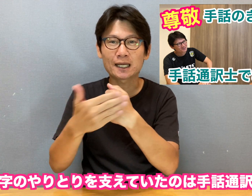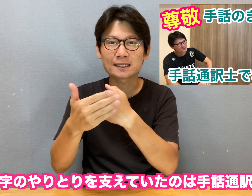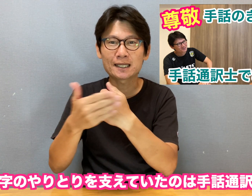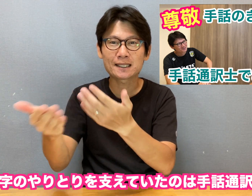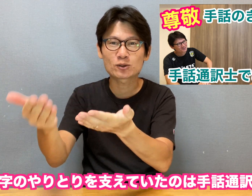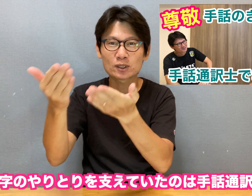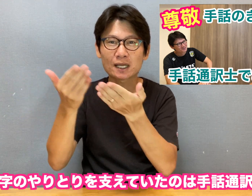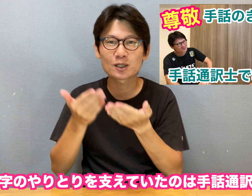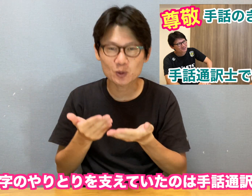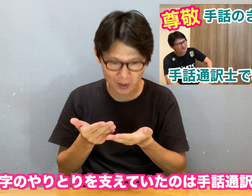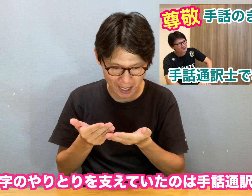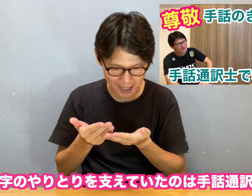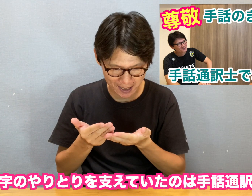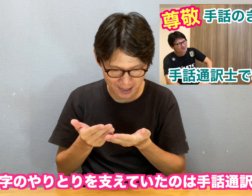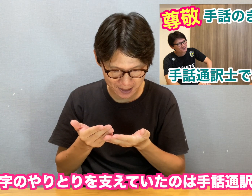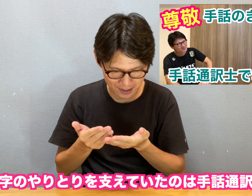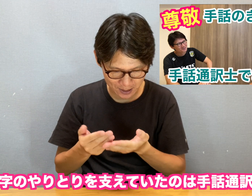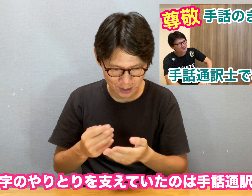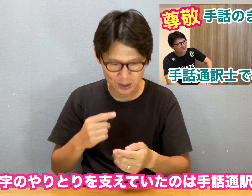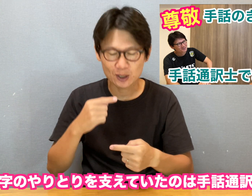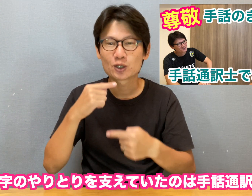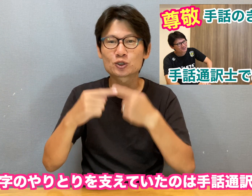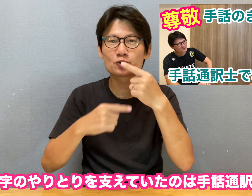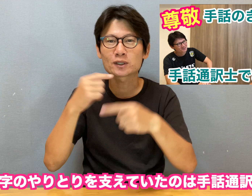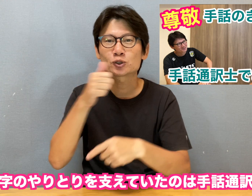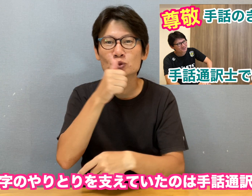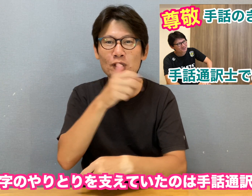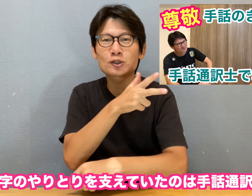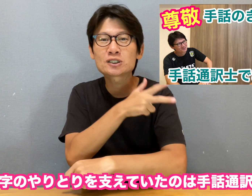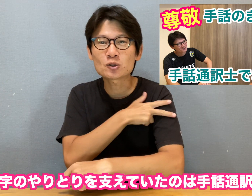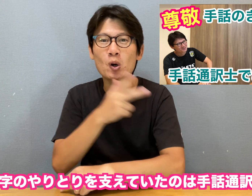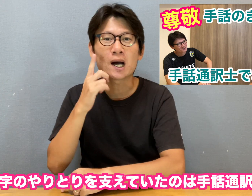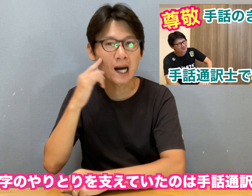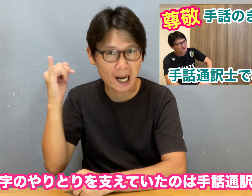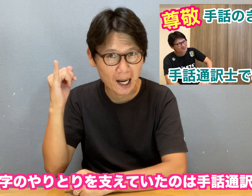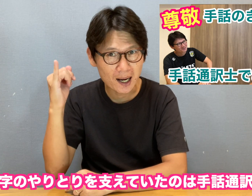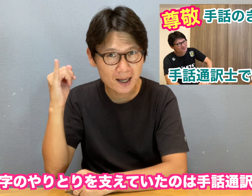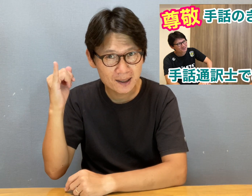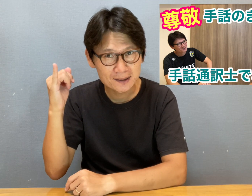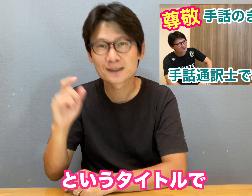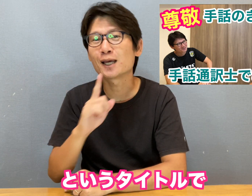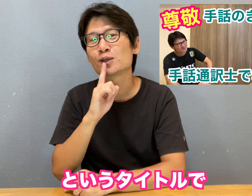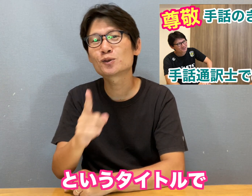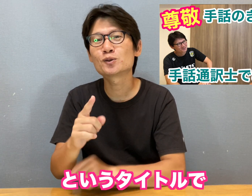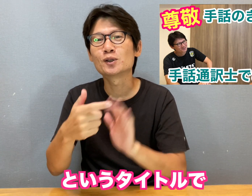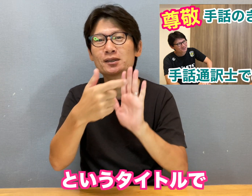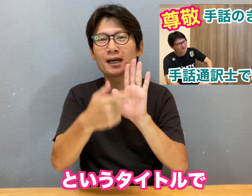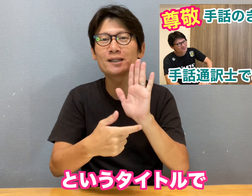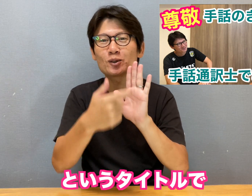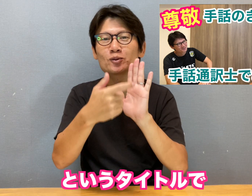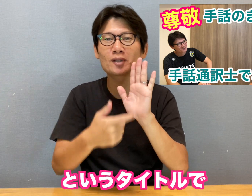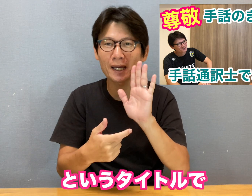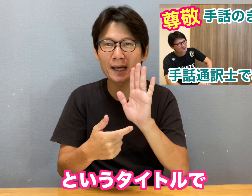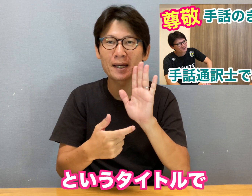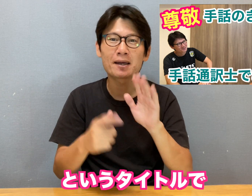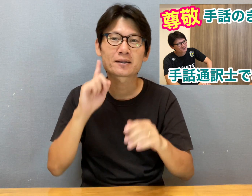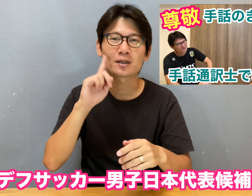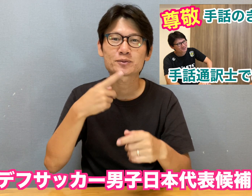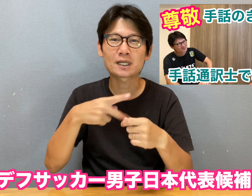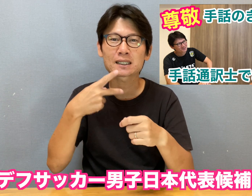えてくれたのは手話通訳師の母っていうタイトルで、デプサッカ